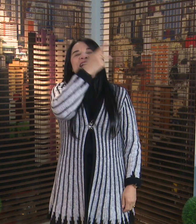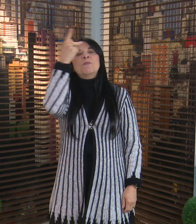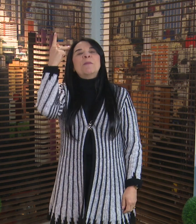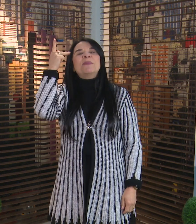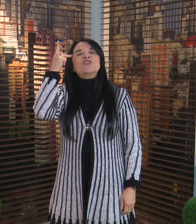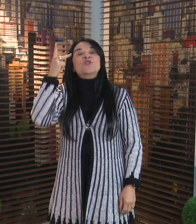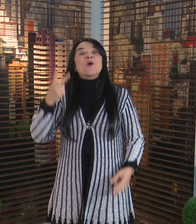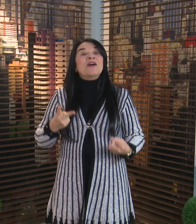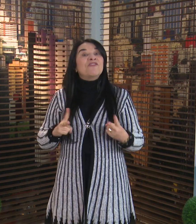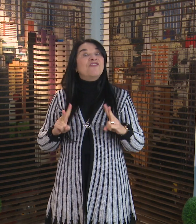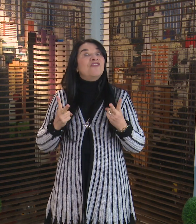uma pessoa